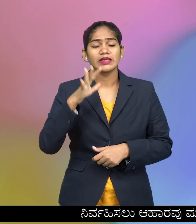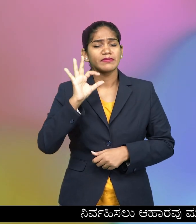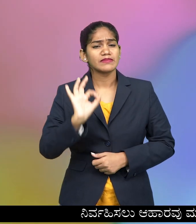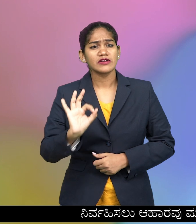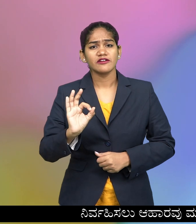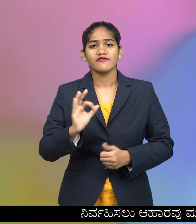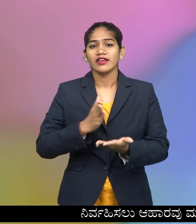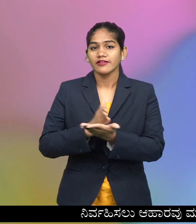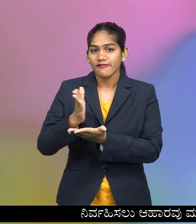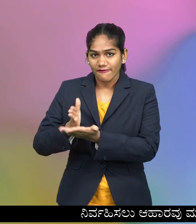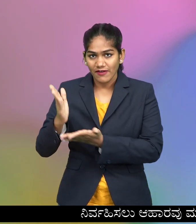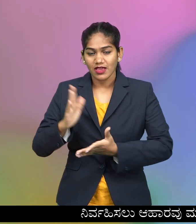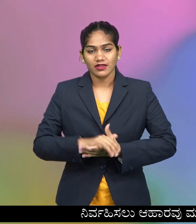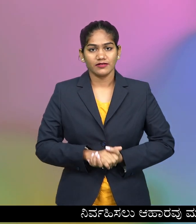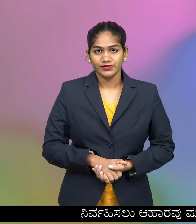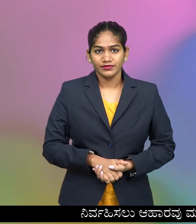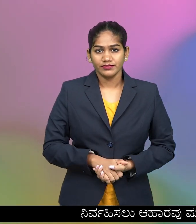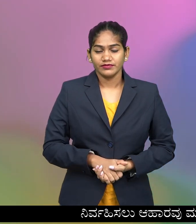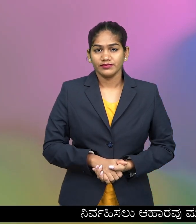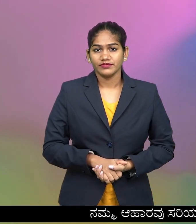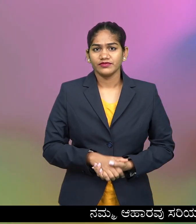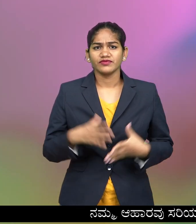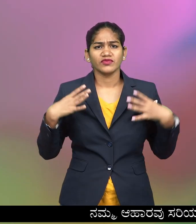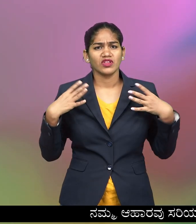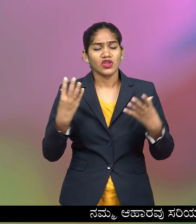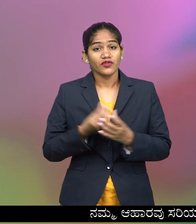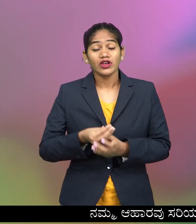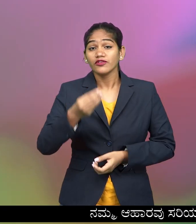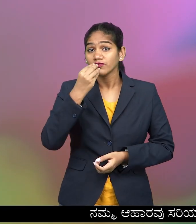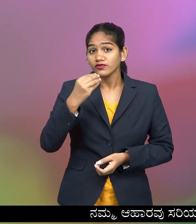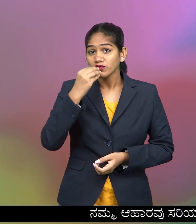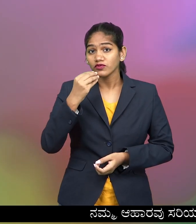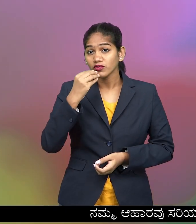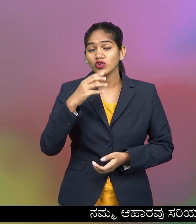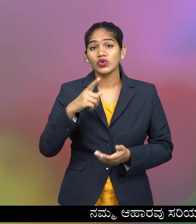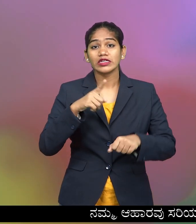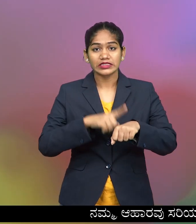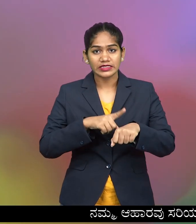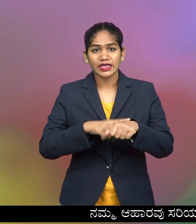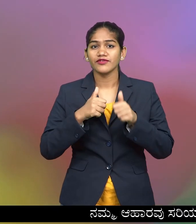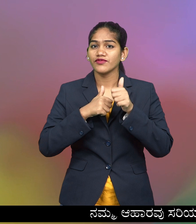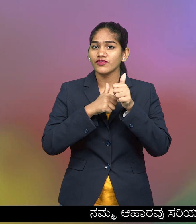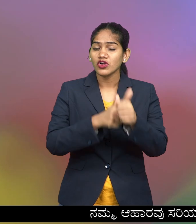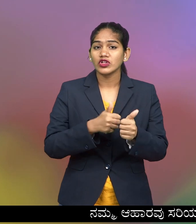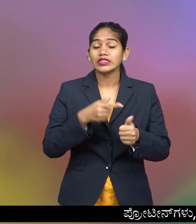ಮುಖ್ಯ ಮೂಲವಾಗಿದೆ ಎಂದು ನಮಗೆ ತಿಳಿದಿದೆ. ನಮ್ಮ ಆಹಾರವು ಸರಿಯಾದ ಪ್ರಮಾಣದ ಕಾರ್ಬೋಹೈಡ್ರೇಟ್ಗಳು,